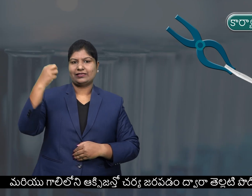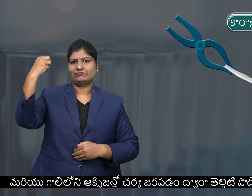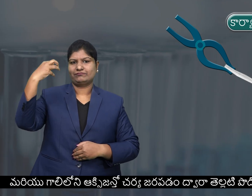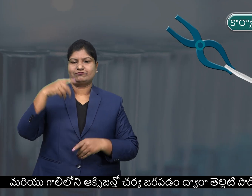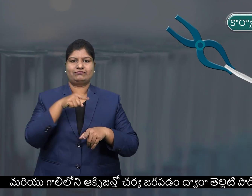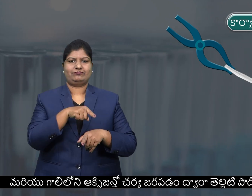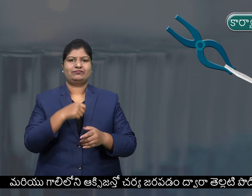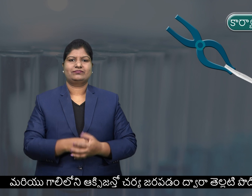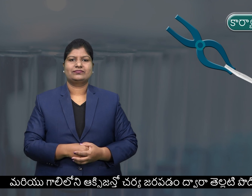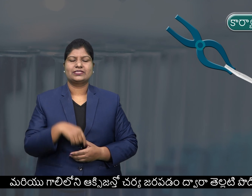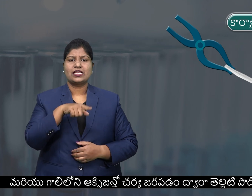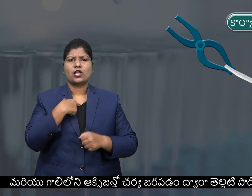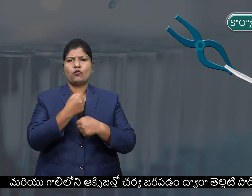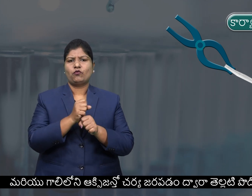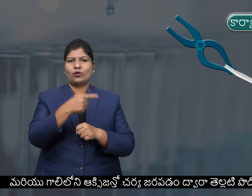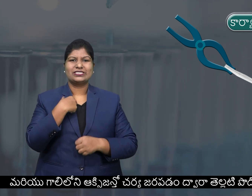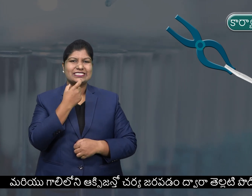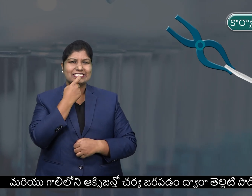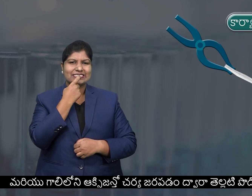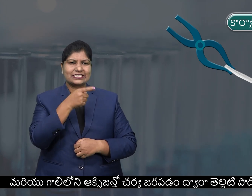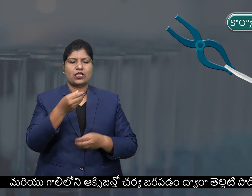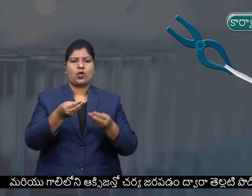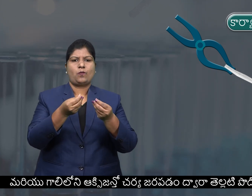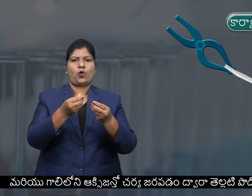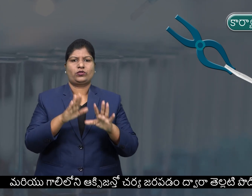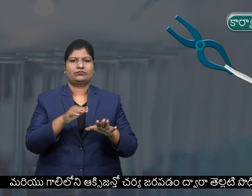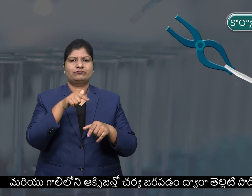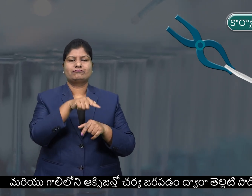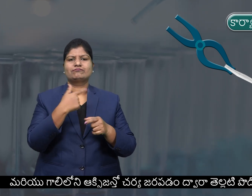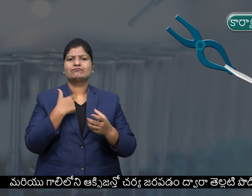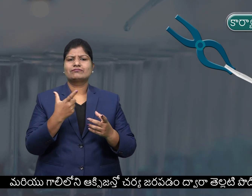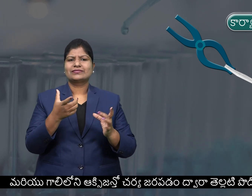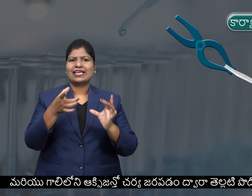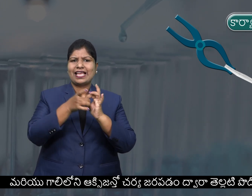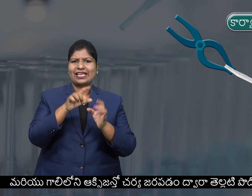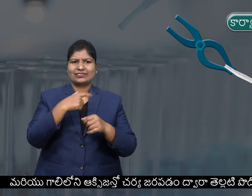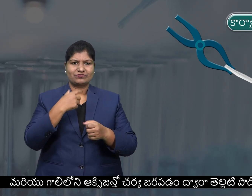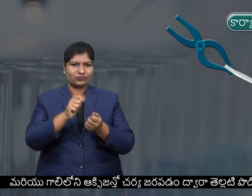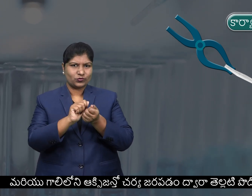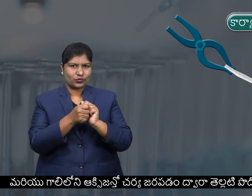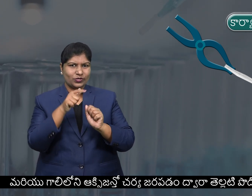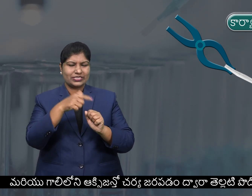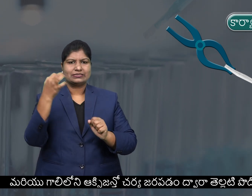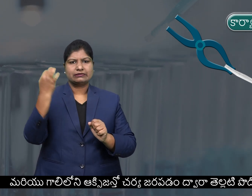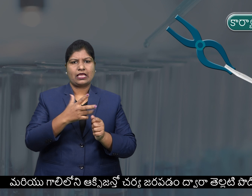మరియు గాలిలోని ఆక్సిజన్తో చర్య జరపడం ద్వారా తెల్లటి పొడిని ఏర్పరుస్తుంది.